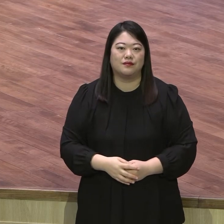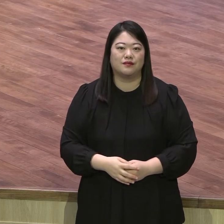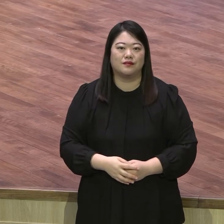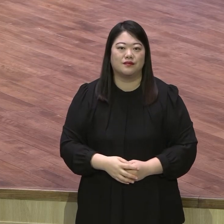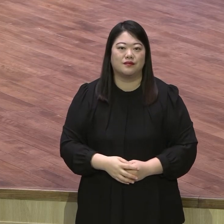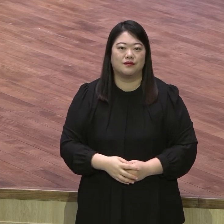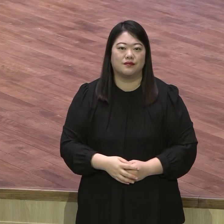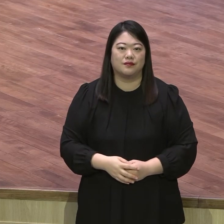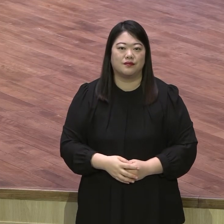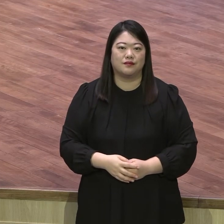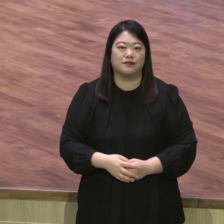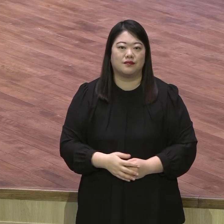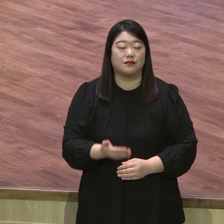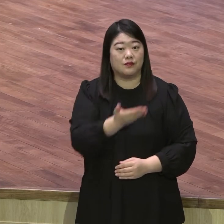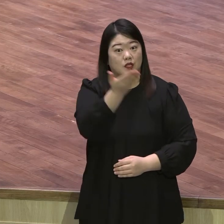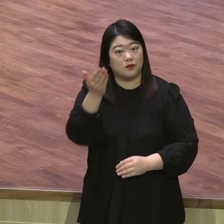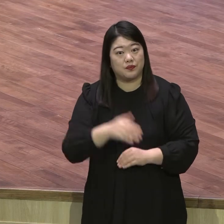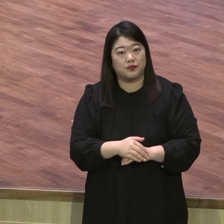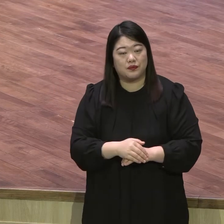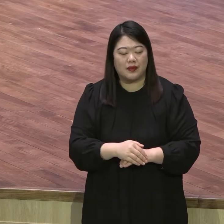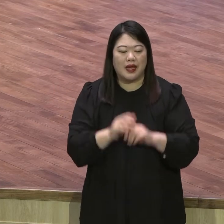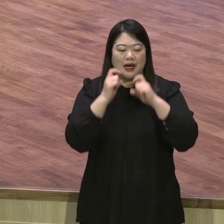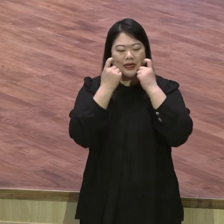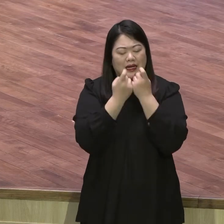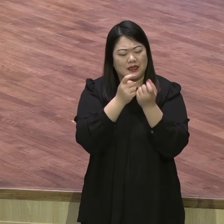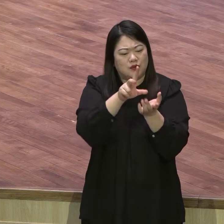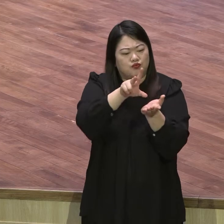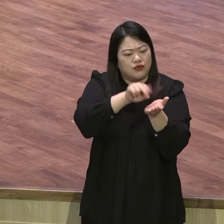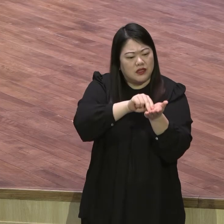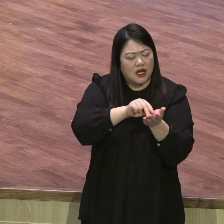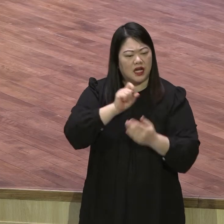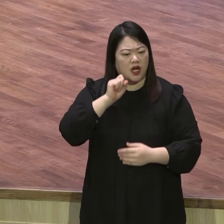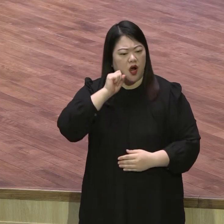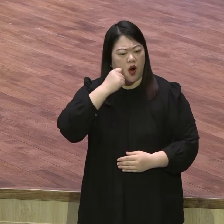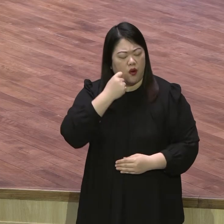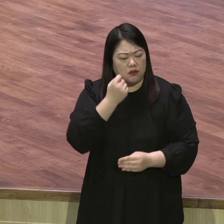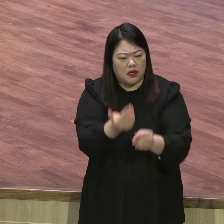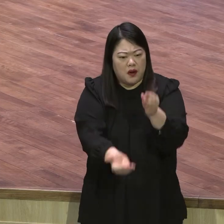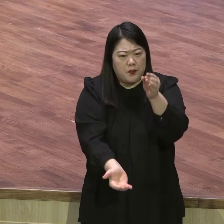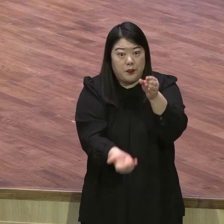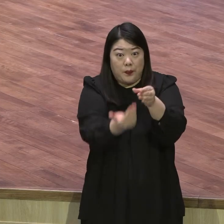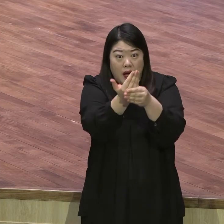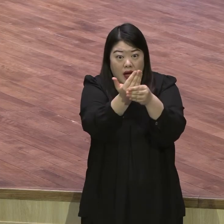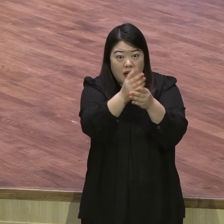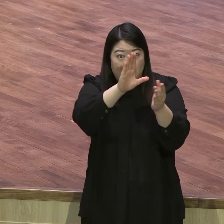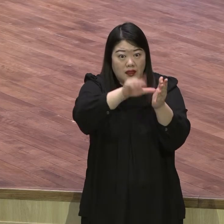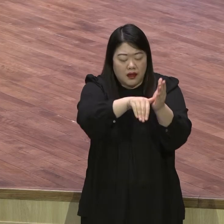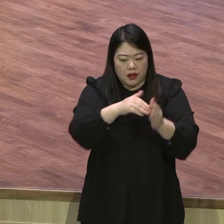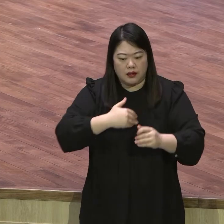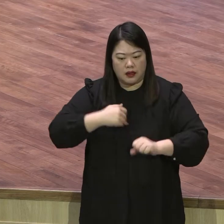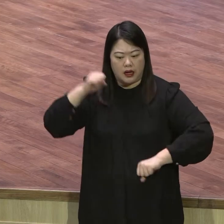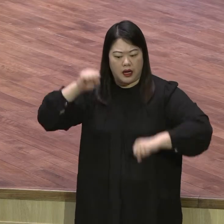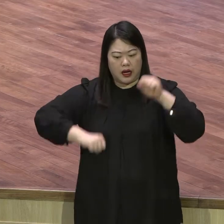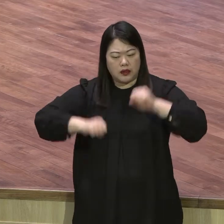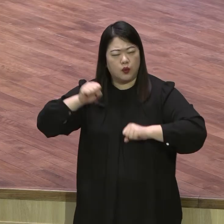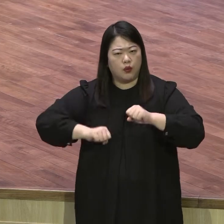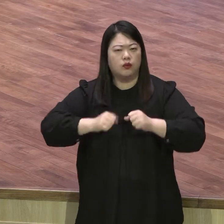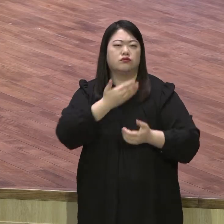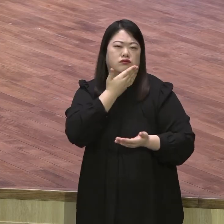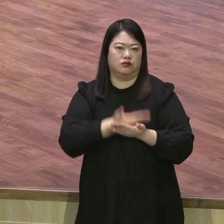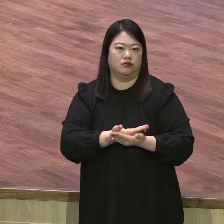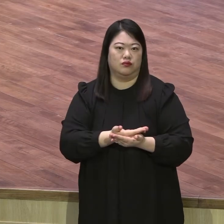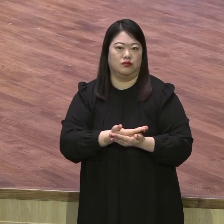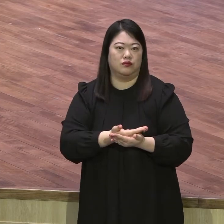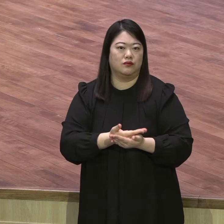우리가 어려움이나 문제 사건 속에 있을 때에 어떤 태도를 가지느냐가 아주 중요합니다.